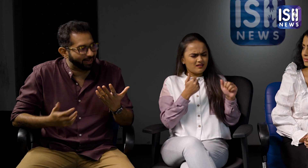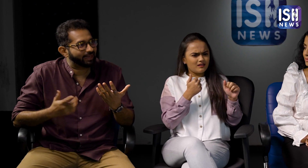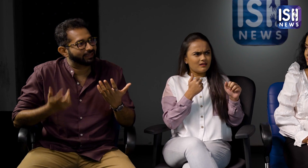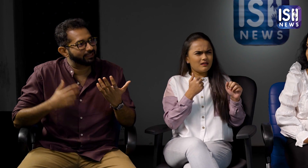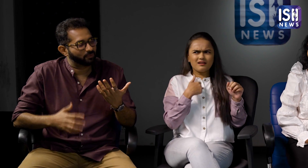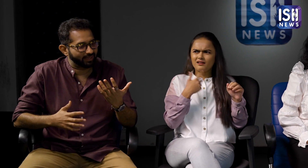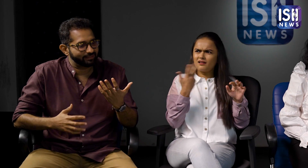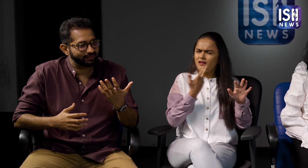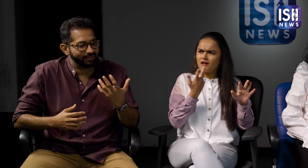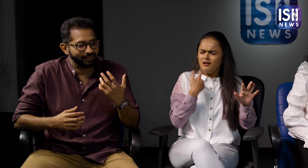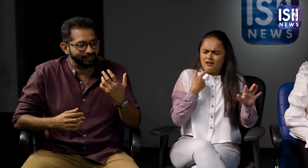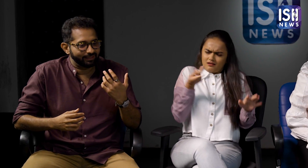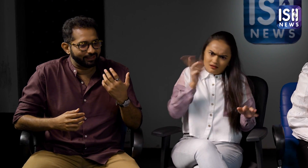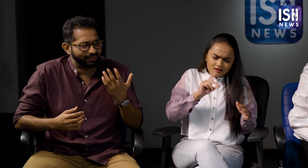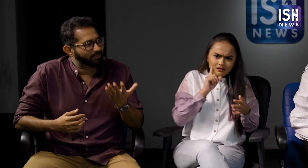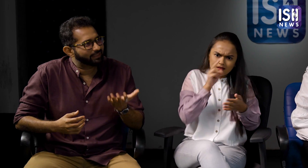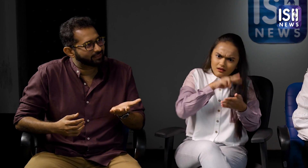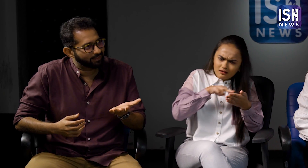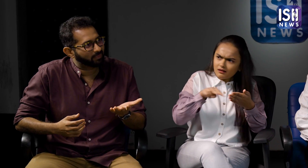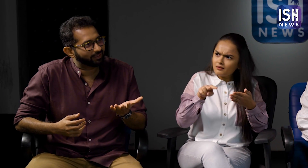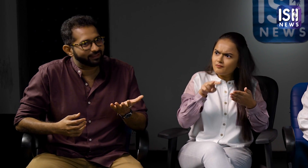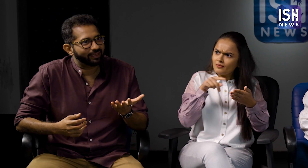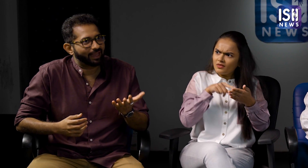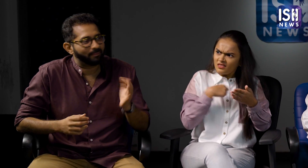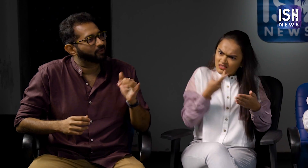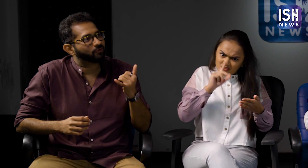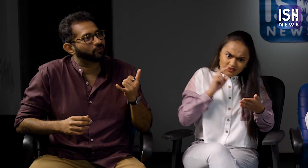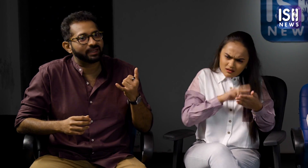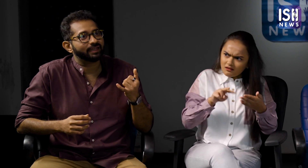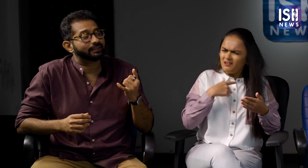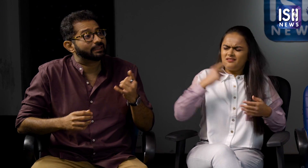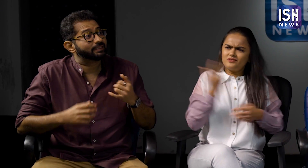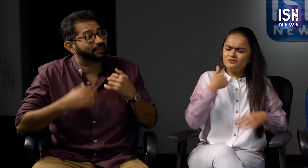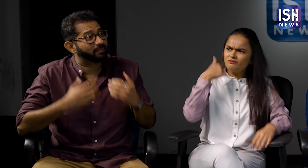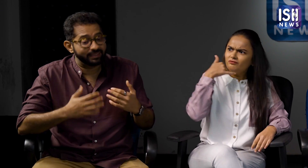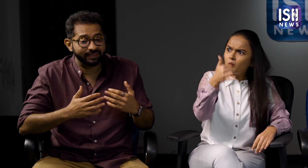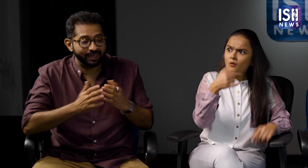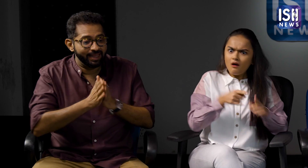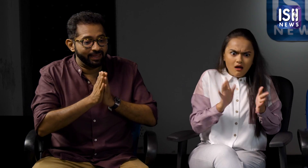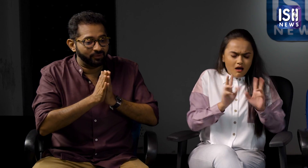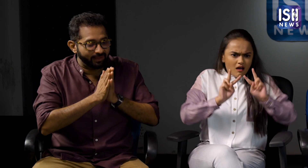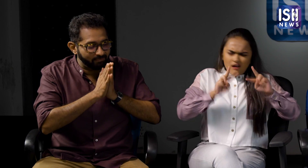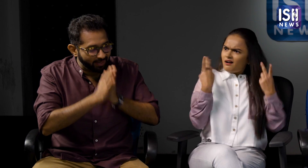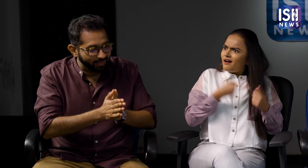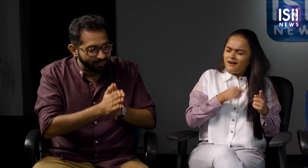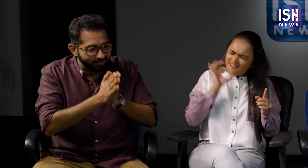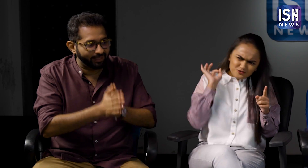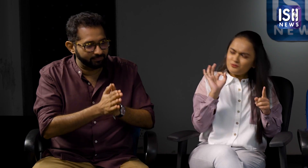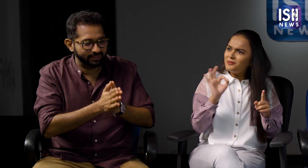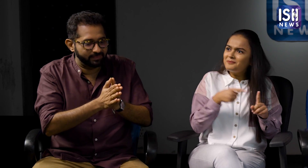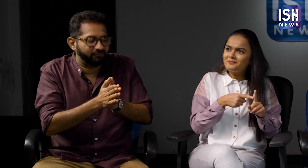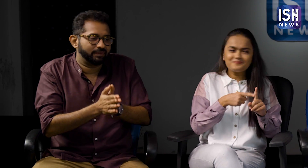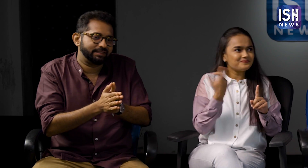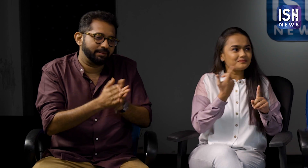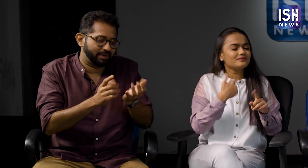दिस एंड आई रेड इट ट्वाइस कि क्या मैंने ये सही पढ़ा। मैंने उनको फ़ोन किया, दिस इज़ अमेजिंग, क्योंकि